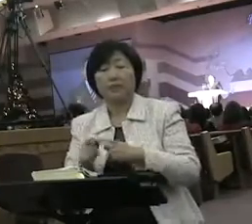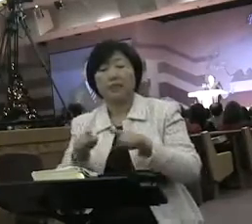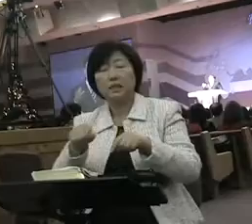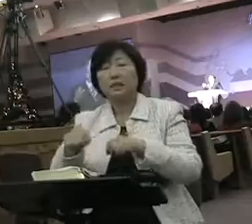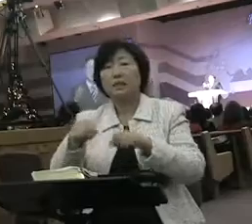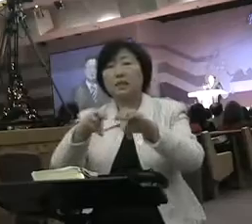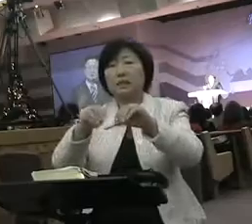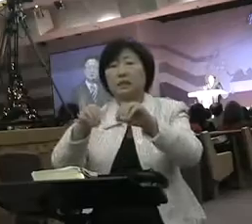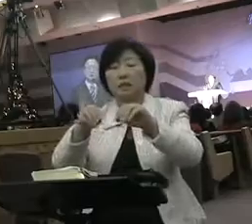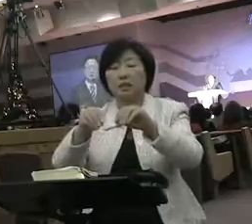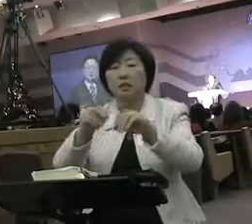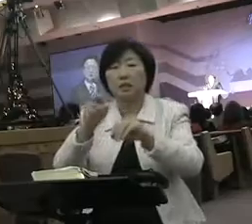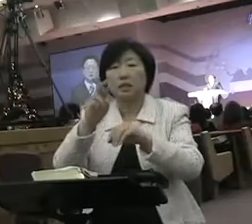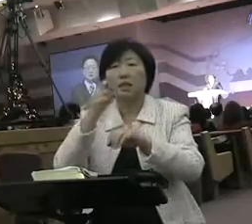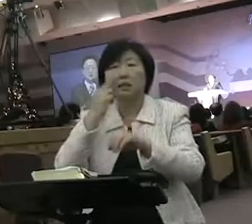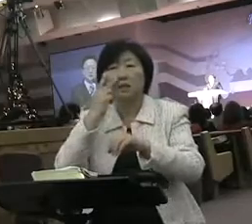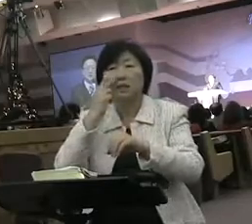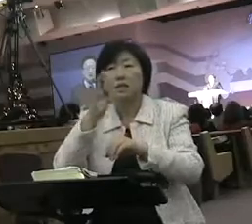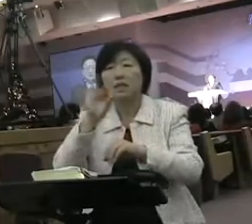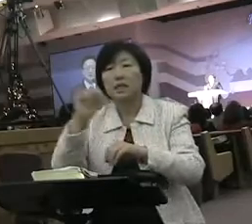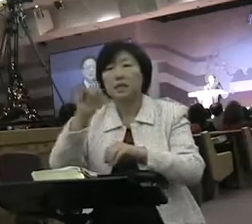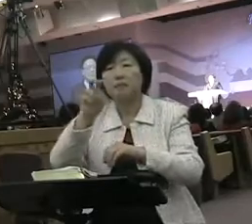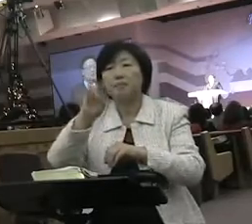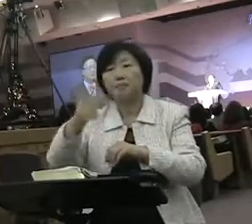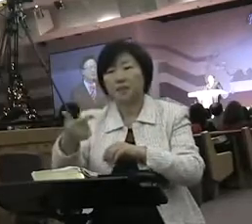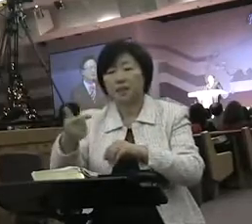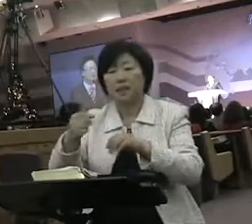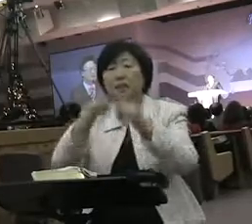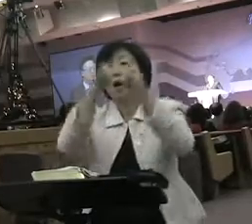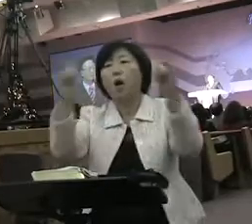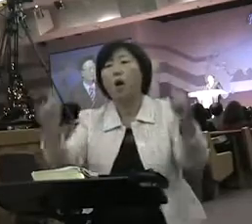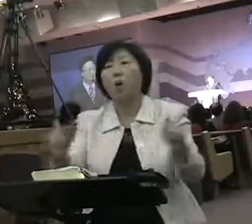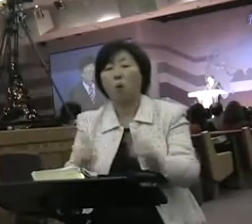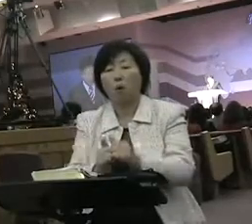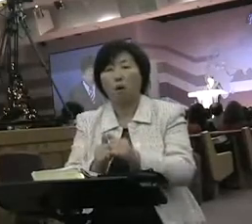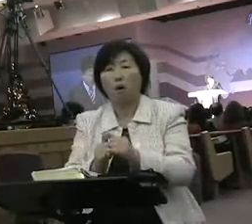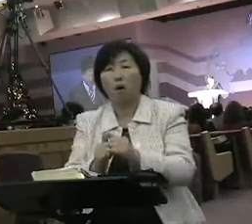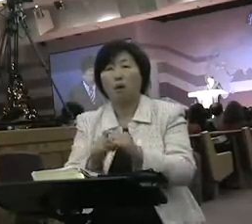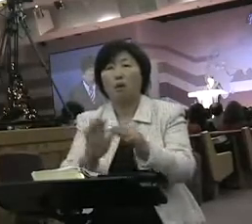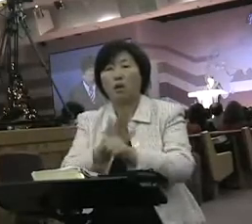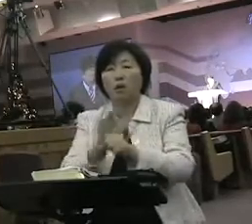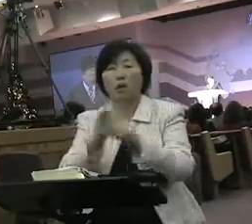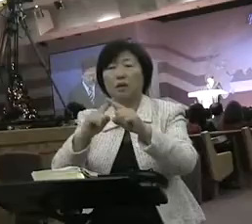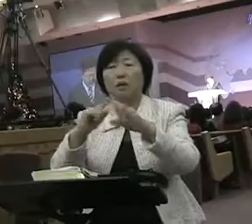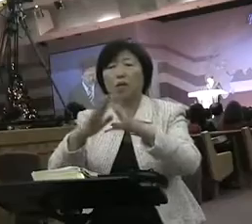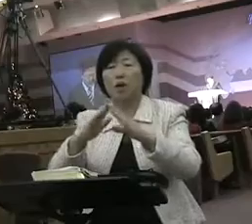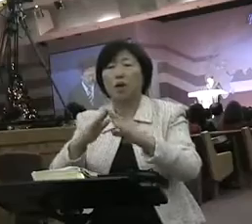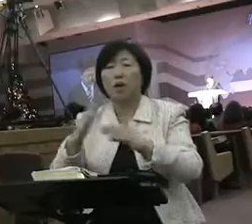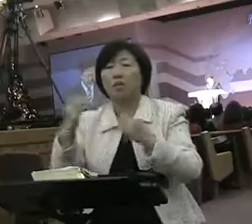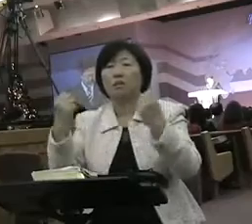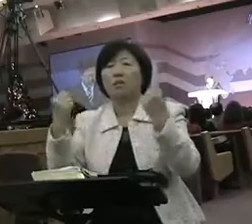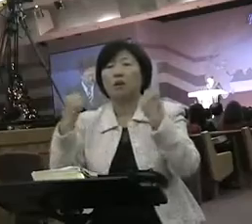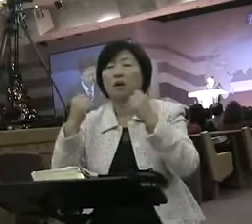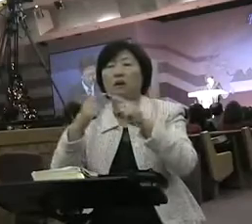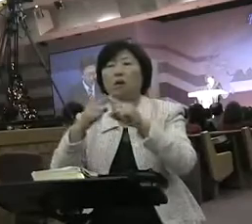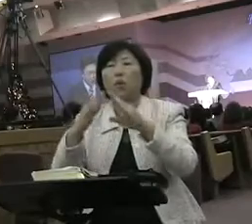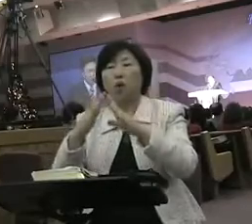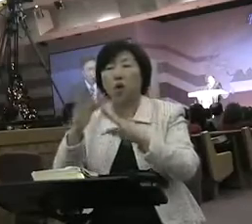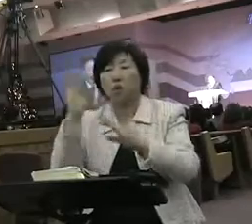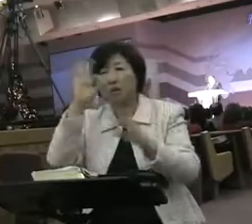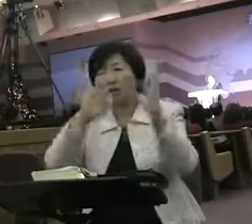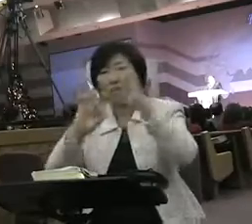이 지상에 특별히 이 이민사회 속에서 저희 교회만큼 건강한 교회를 찾기가 쉽지 않습니다.